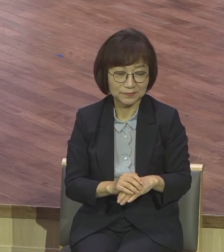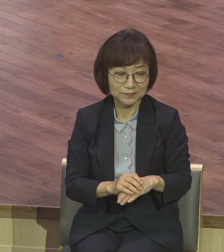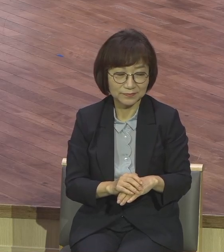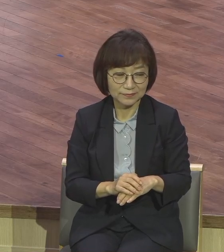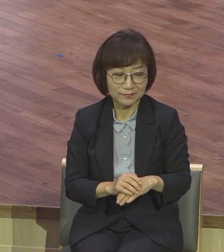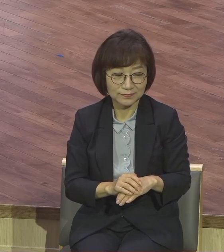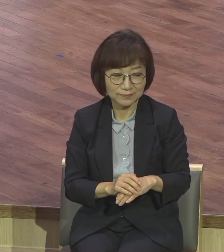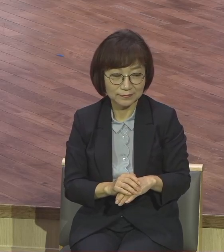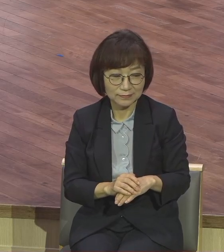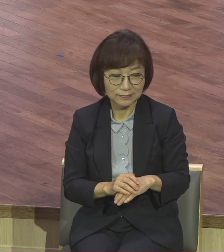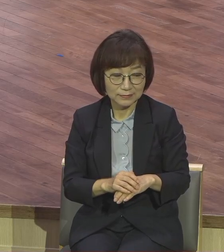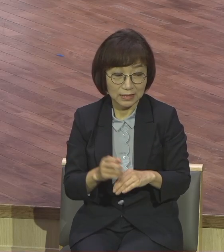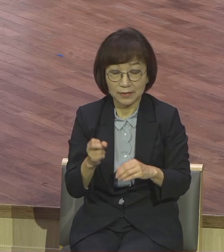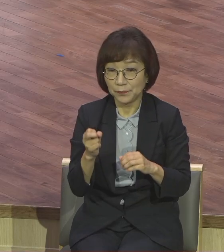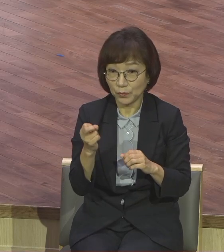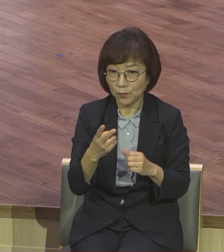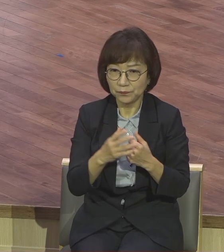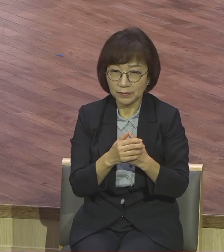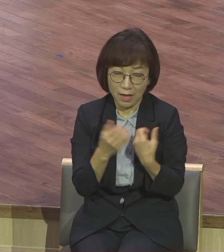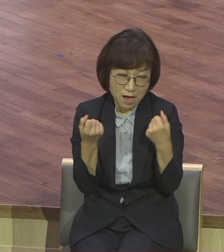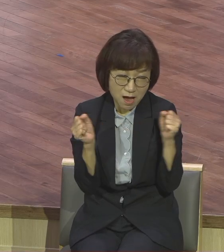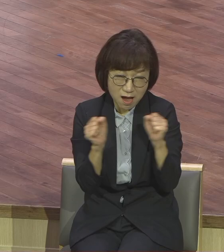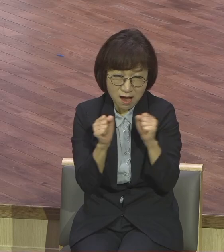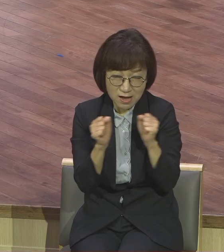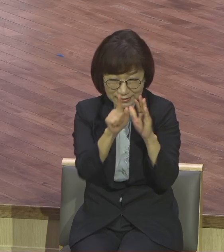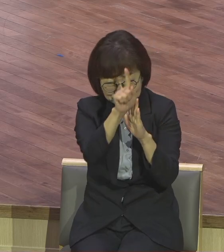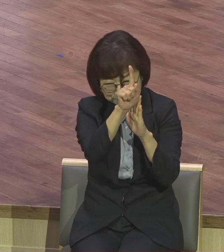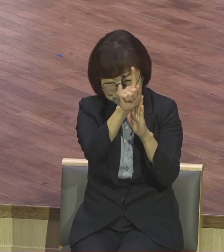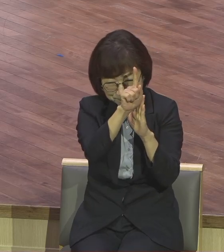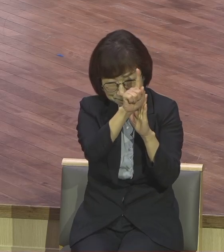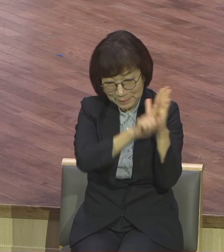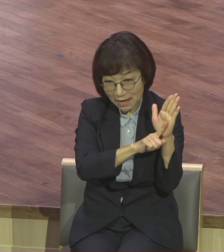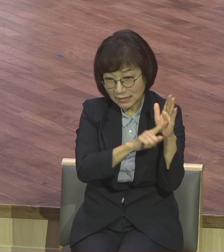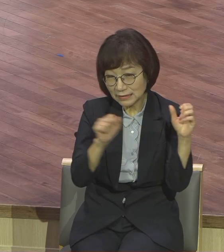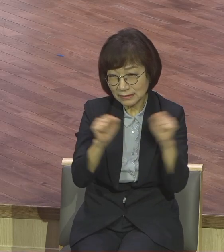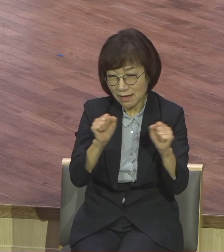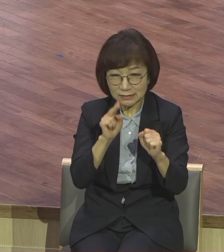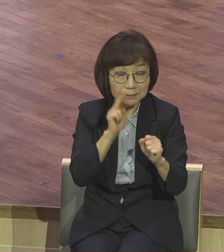심리적으로 추위가 가장 취업생들이 심하다.